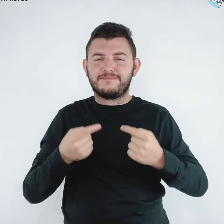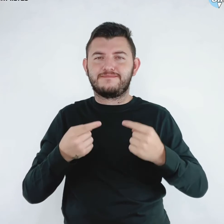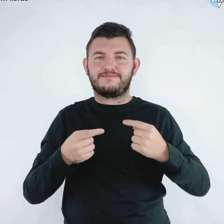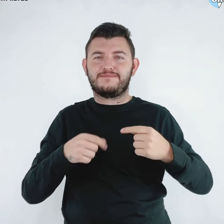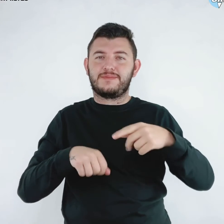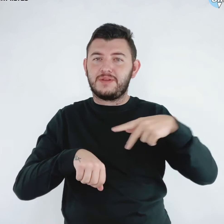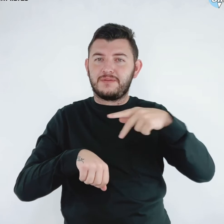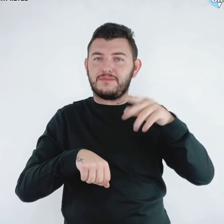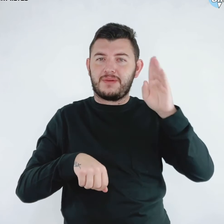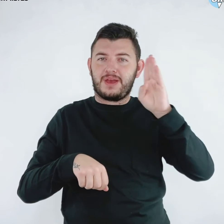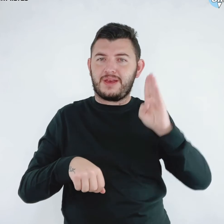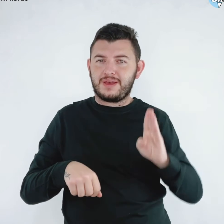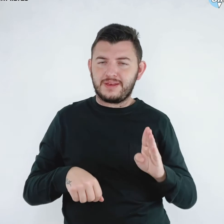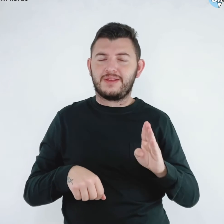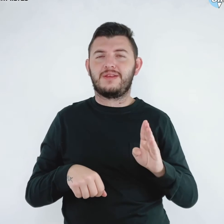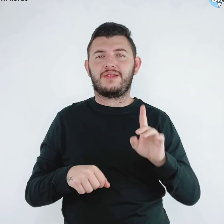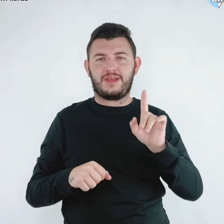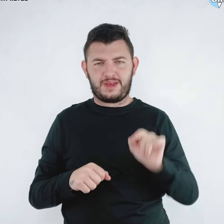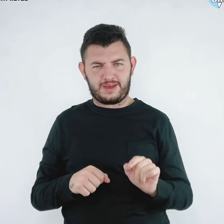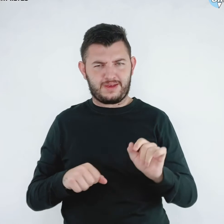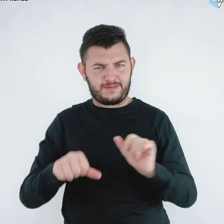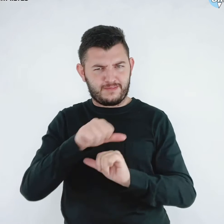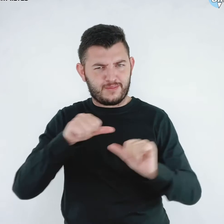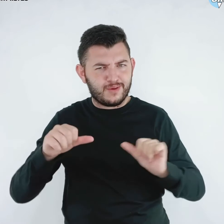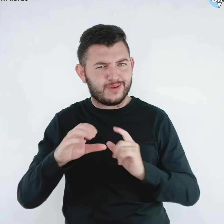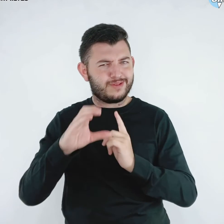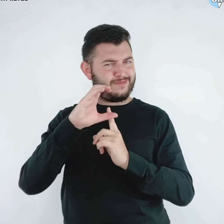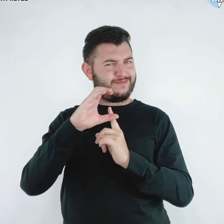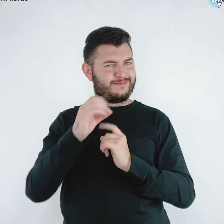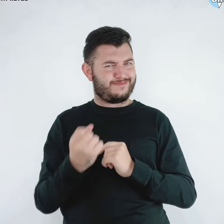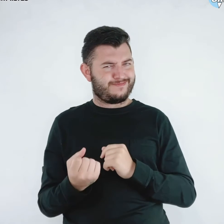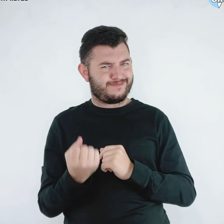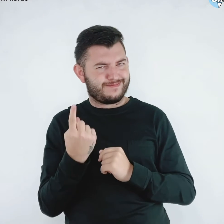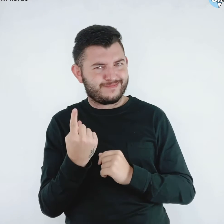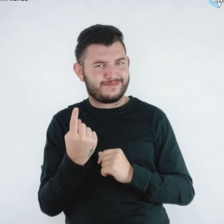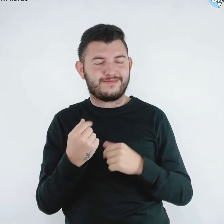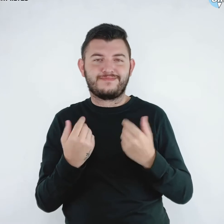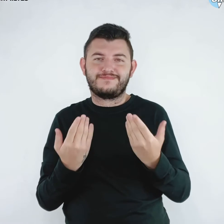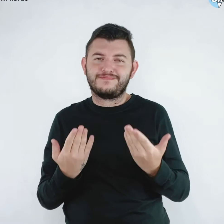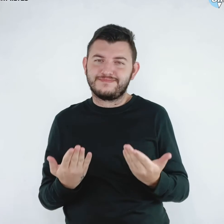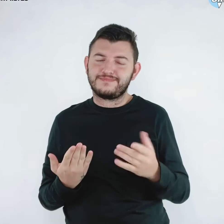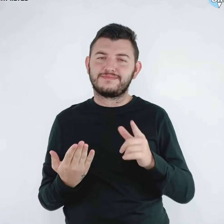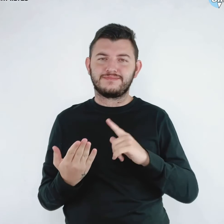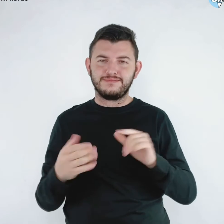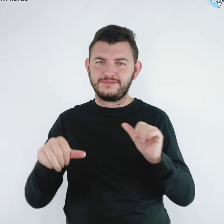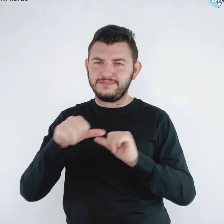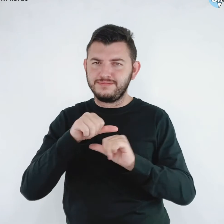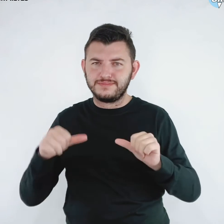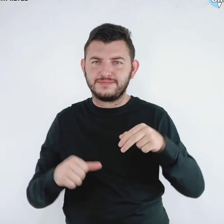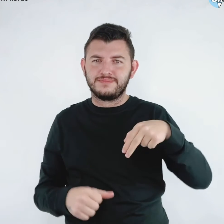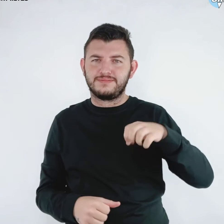qualidade agora virou comunismo. Juntamente com as reformas ultra-neoliberais